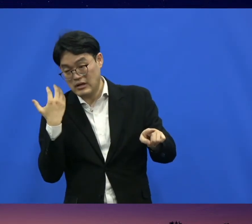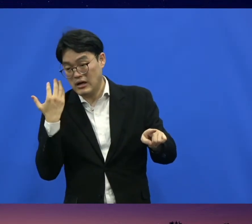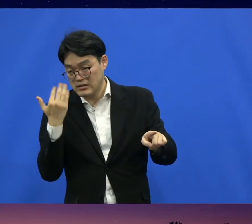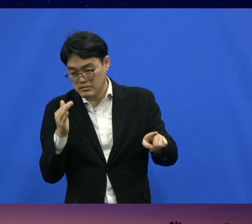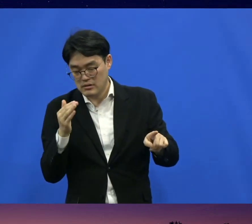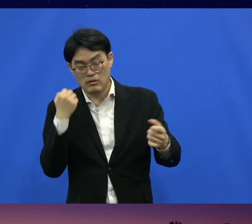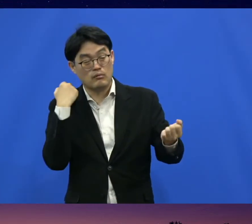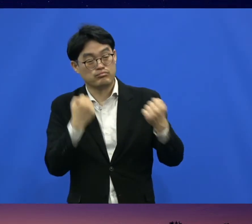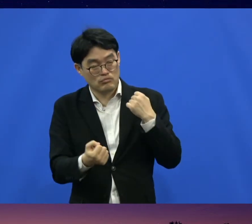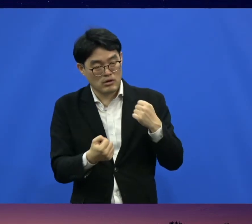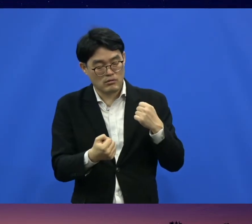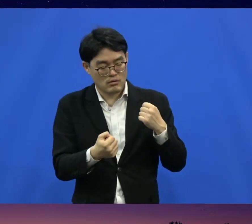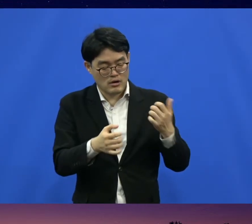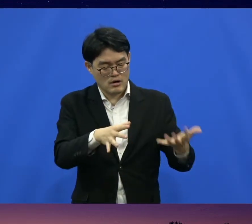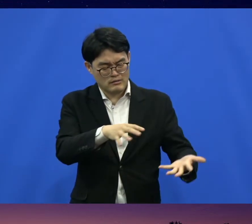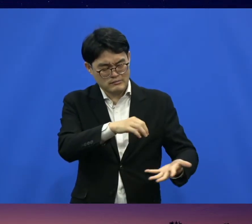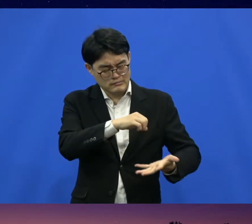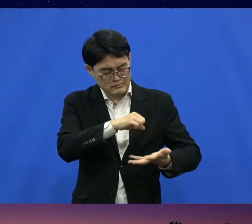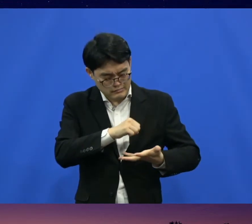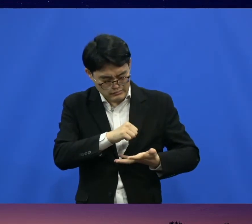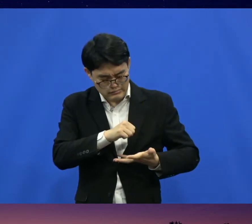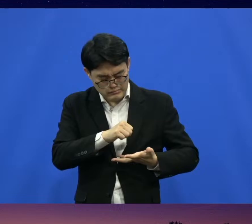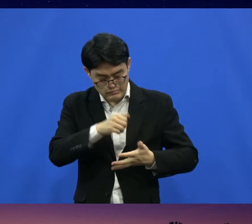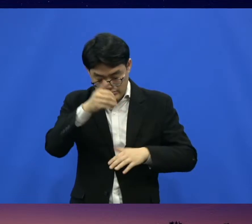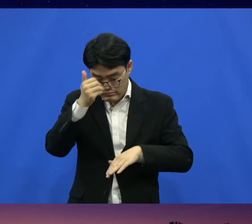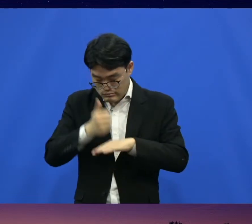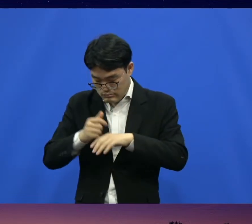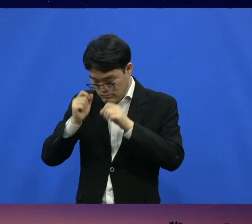사실은 그것을 품었는데 그게 복이 됐다는 거예요.